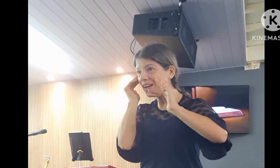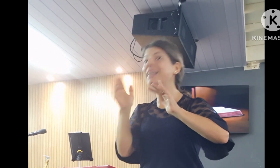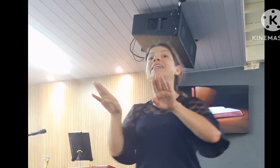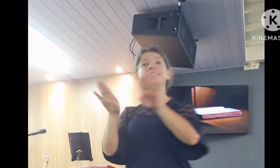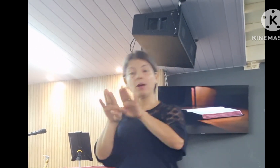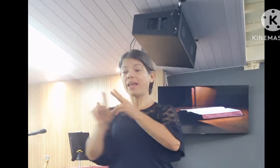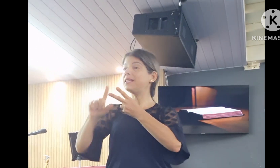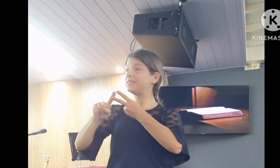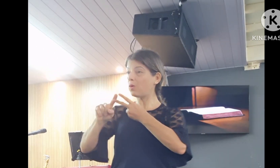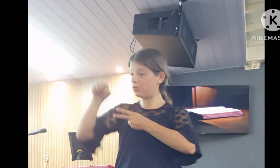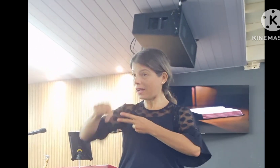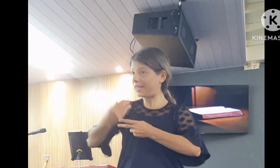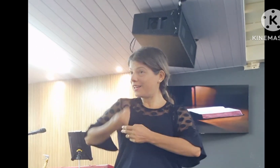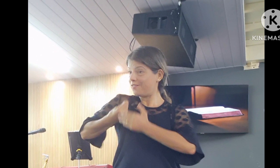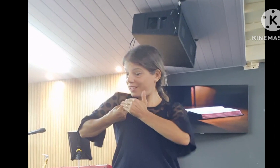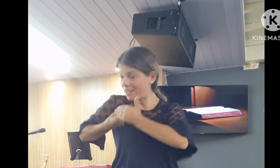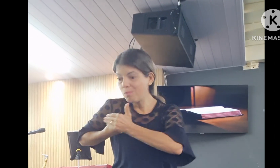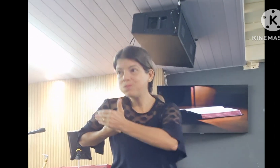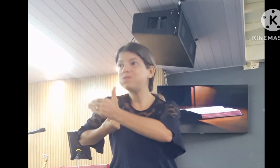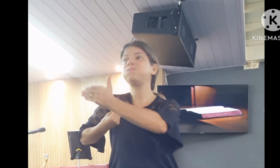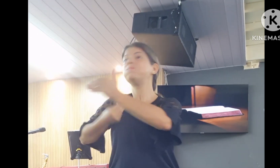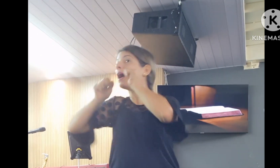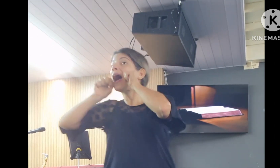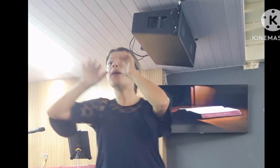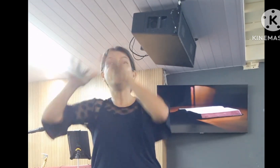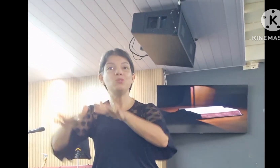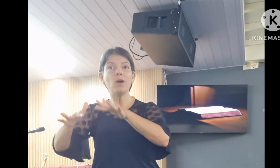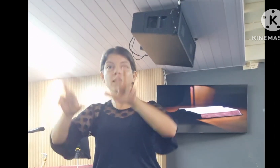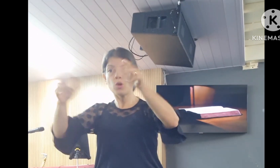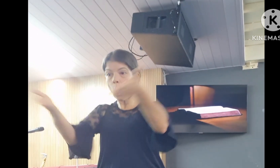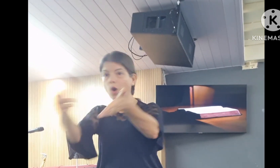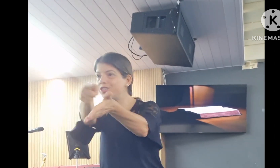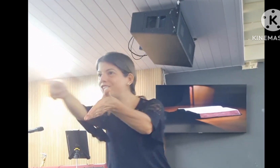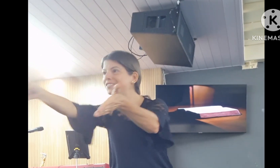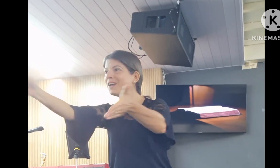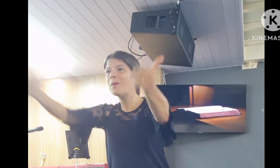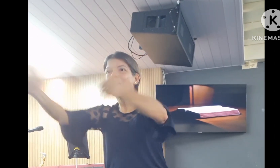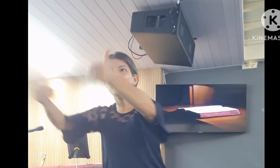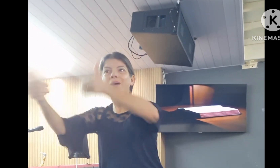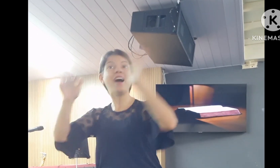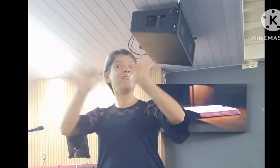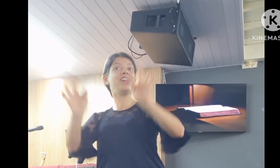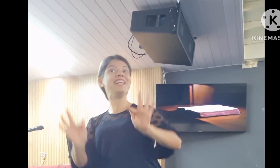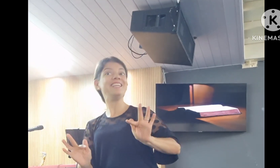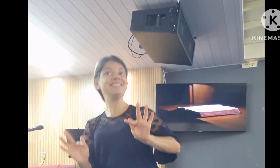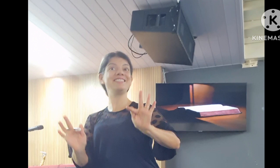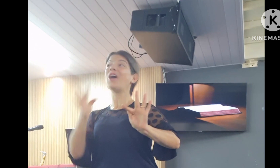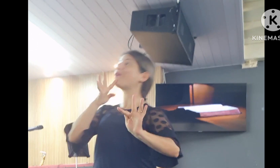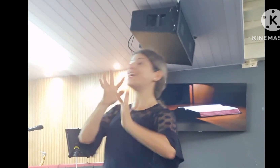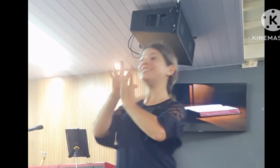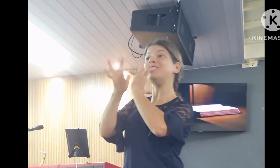tudo aquilo que tinha no céu, que foi depositado em Jesus, na ressurreição, foi colocado em você. Então hoje eu